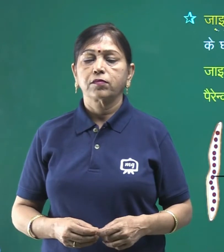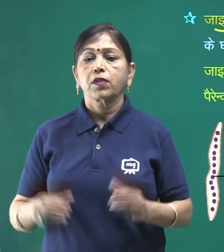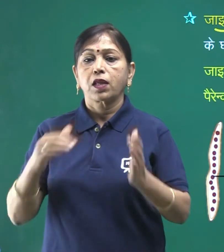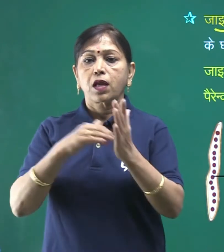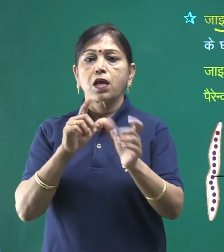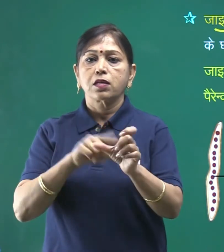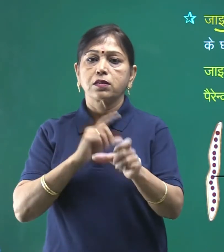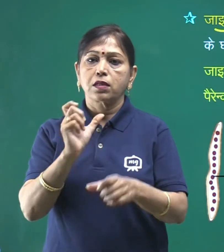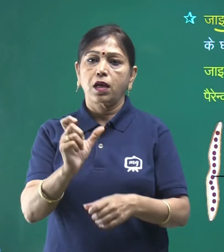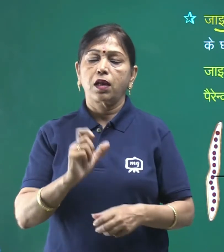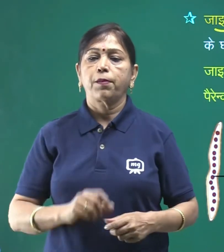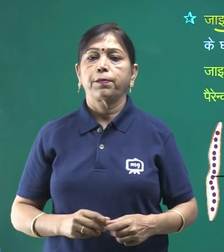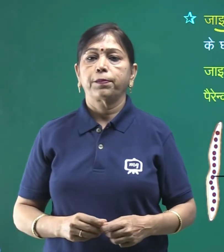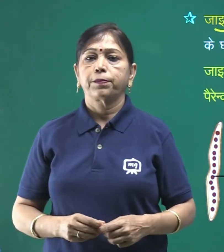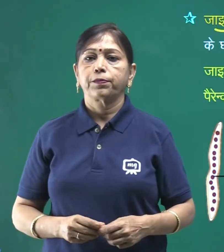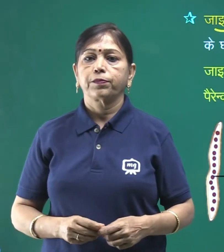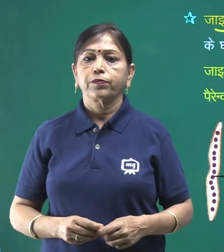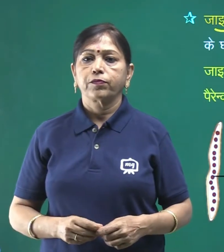जाइलम,